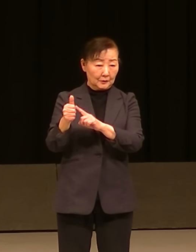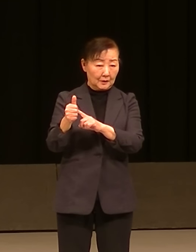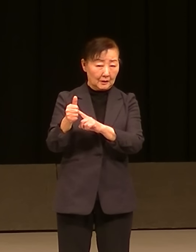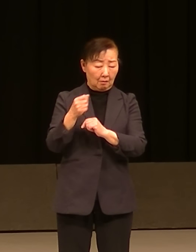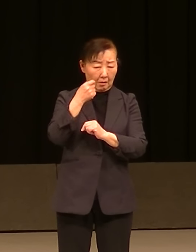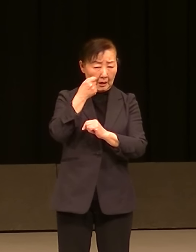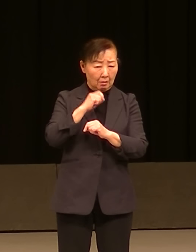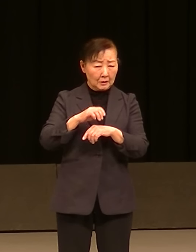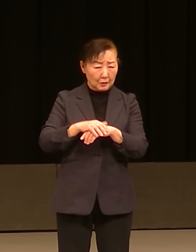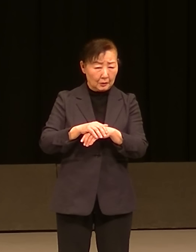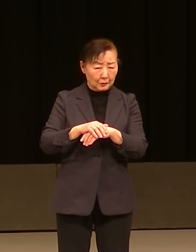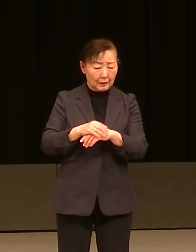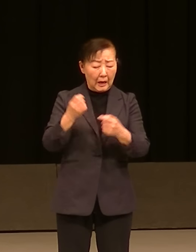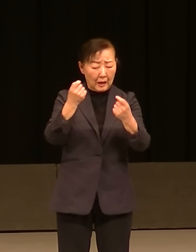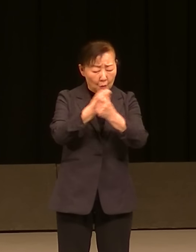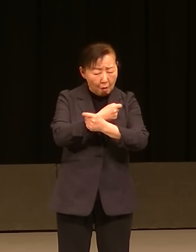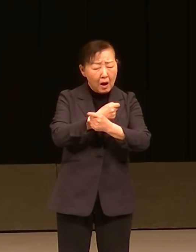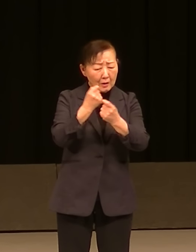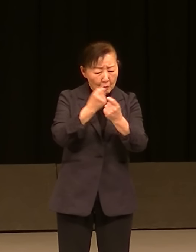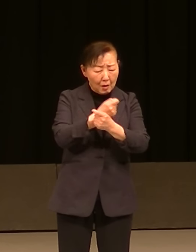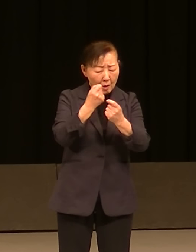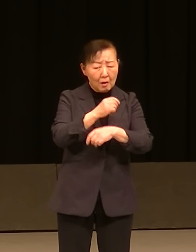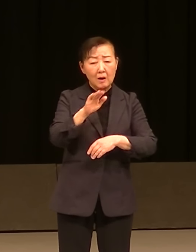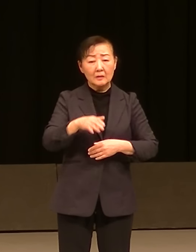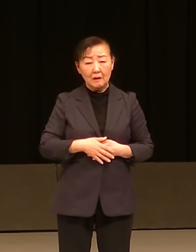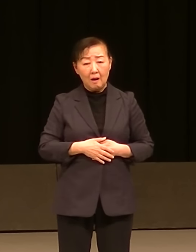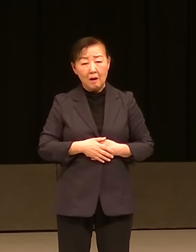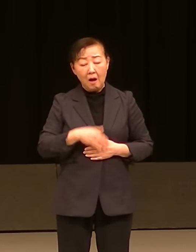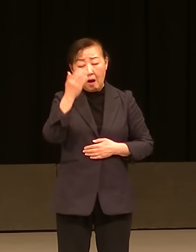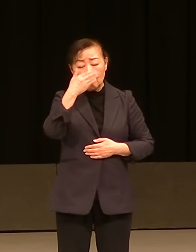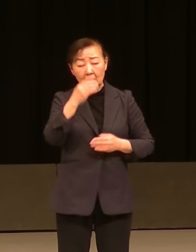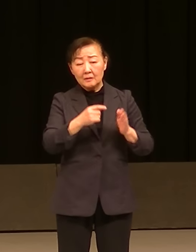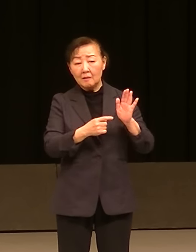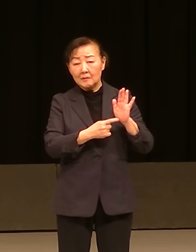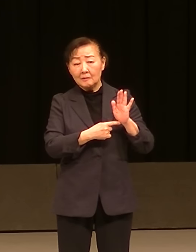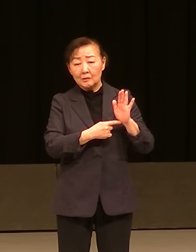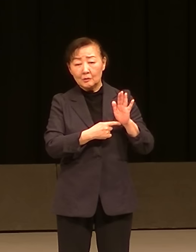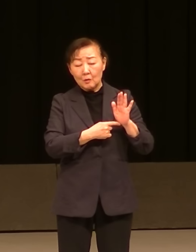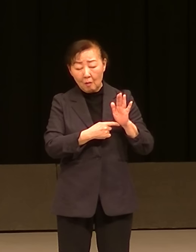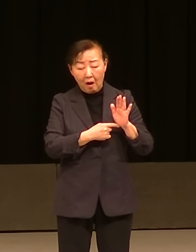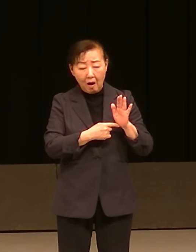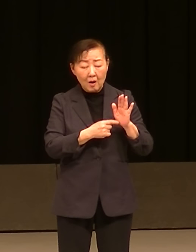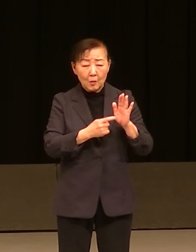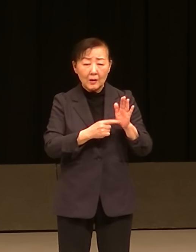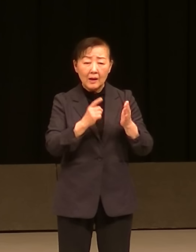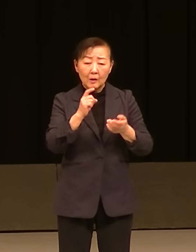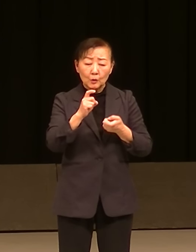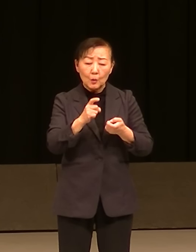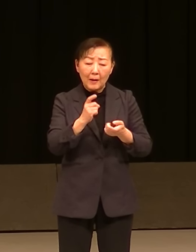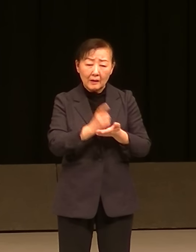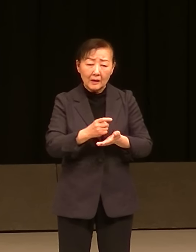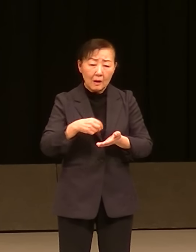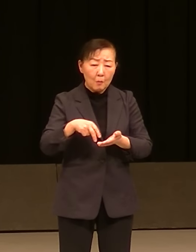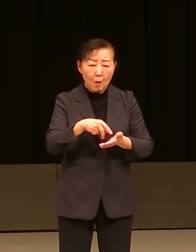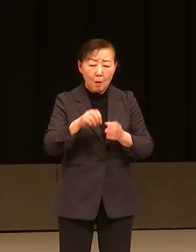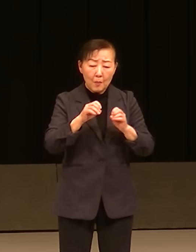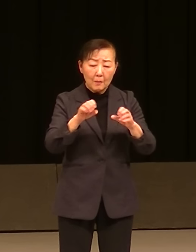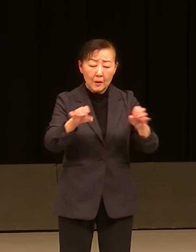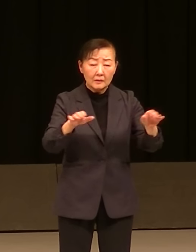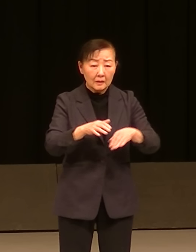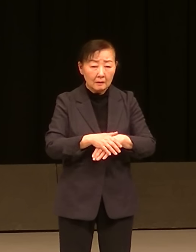そうなことに結構誤解されていてですね、この見えざる手というのが独り歩きしたがゆえに、あいつは、この、ま